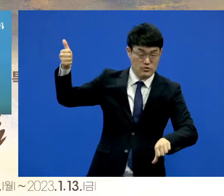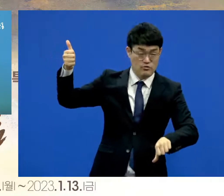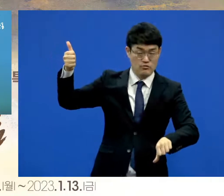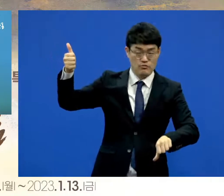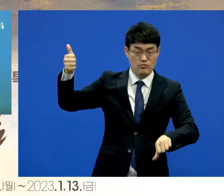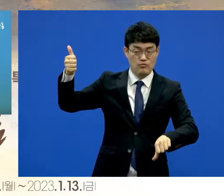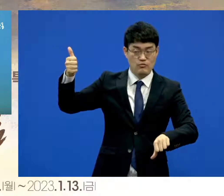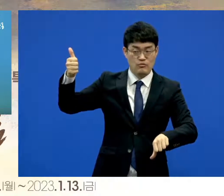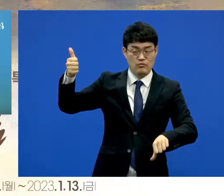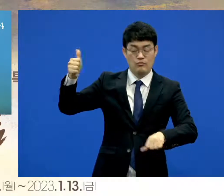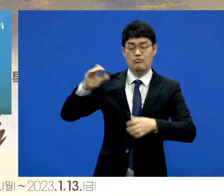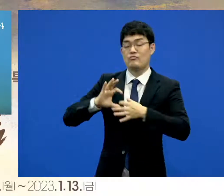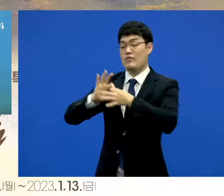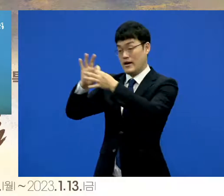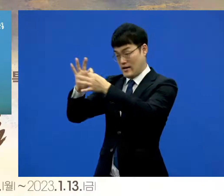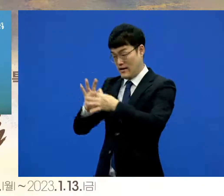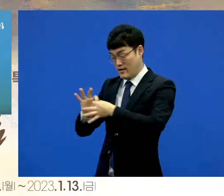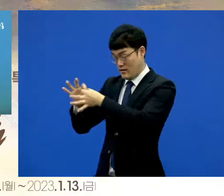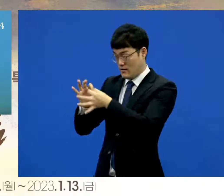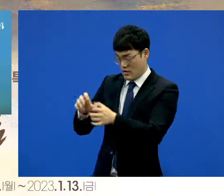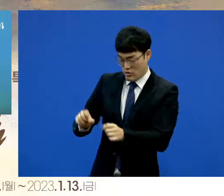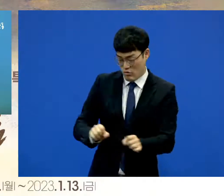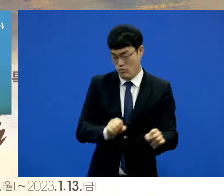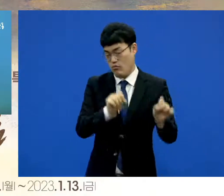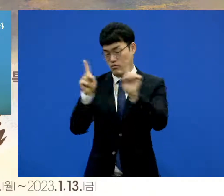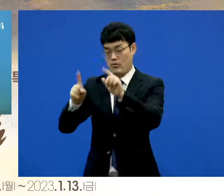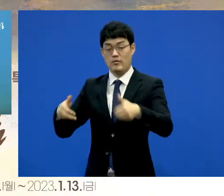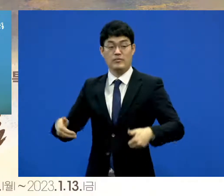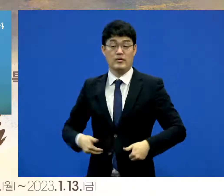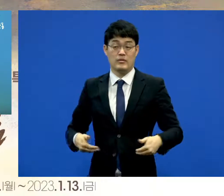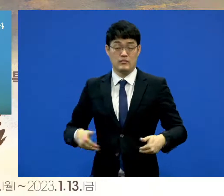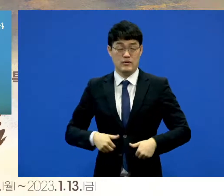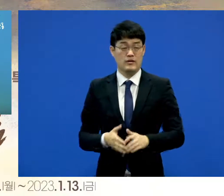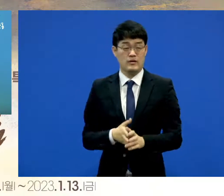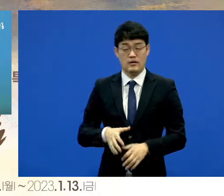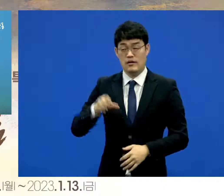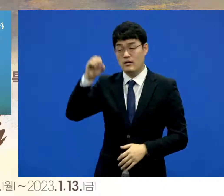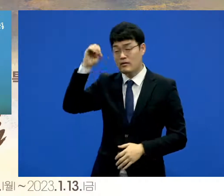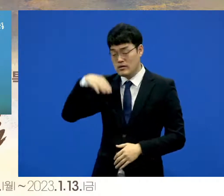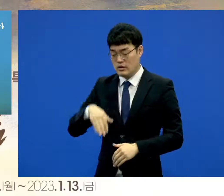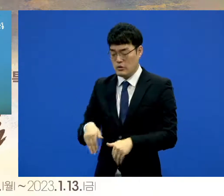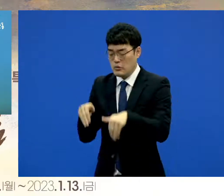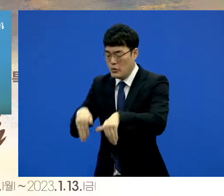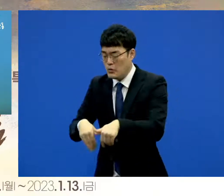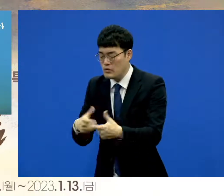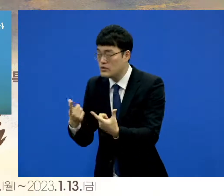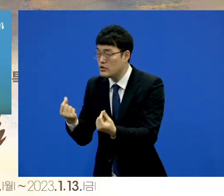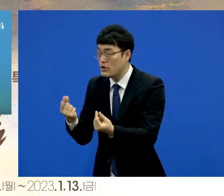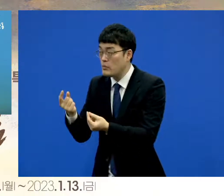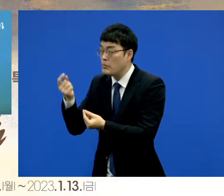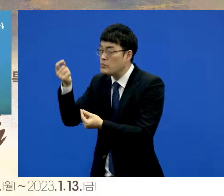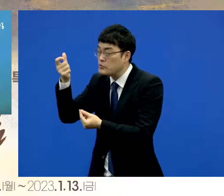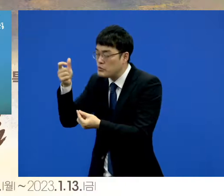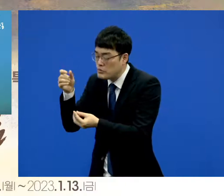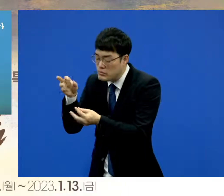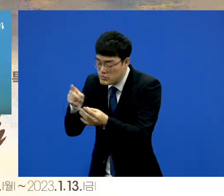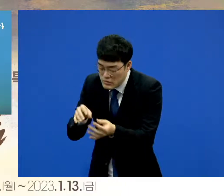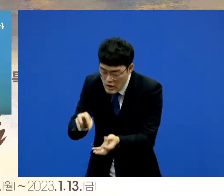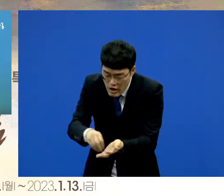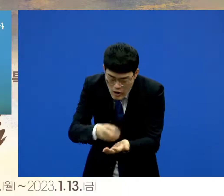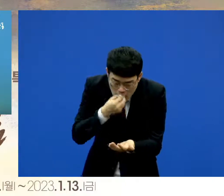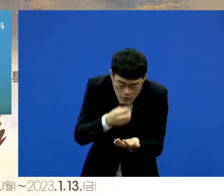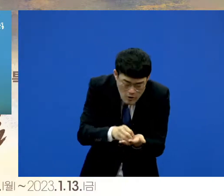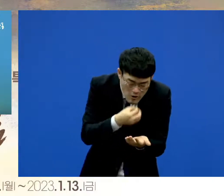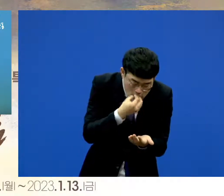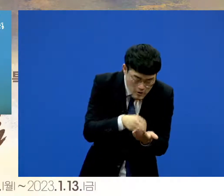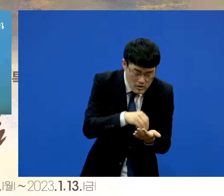교회 안에 머물러 있어서는 안 됩니다. 그저 바닥에 떨어지는 부스러기 정도로 만족해서는 안 된다. 아버지의 자녀의 권세를